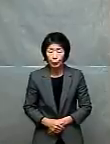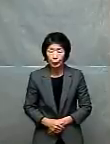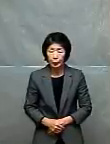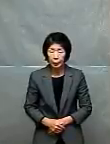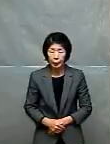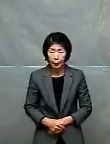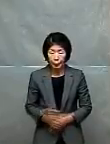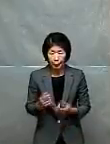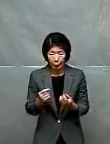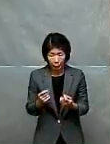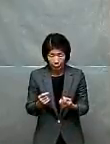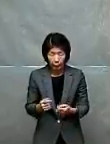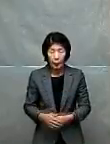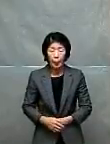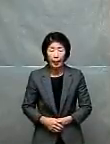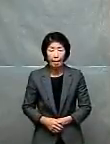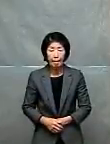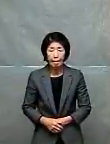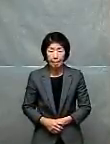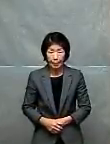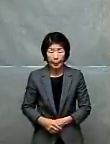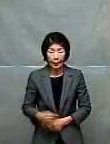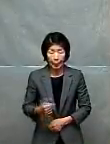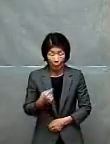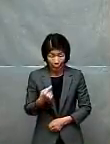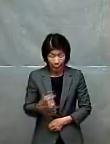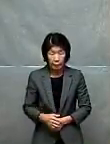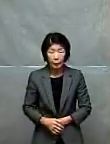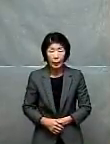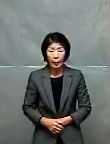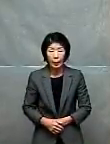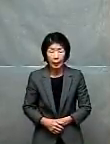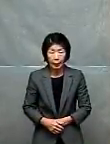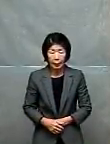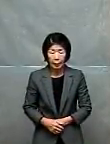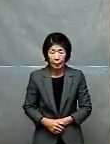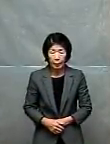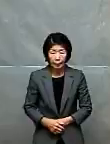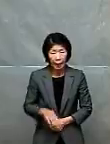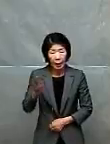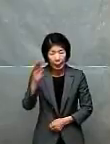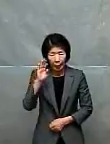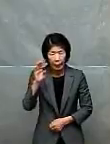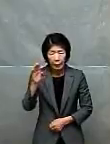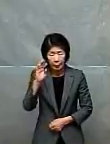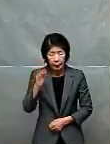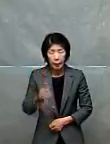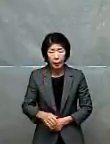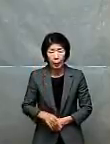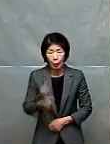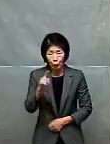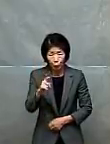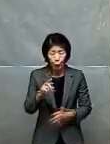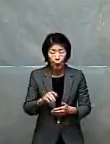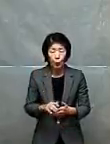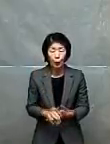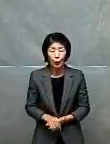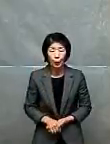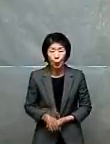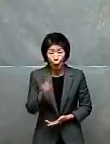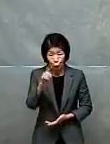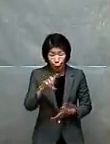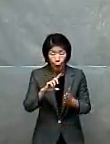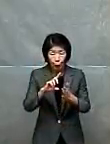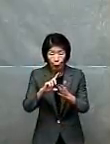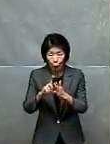そうですね、ただ私は本当にあの大抵はですね、あのまあ、その時の